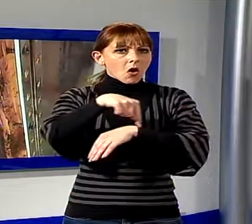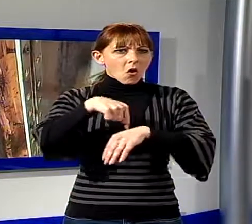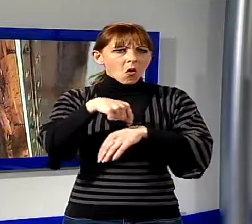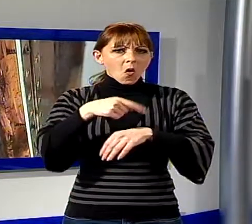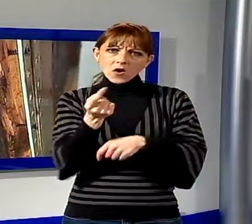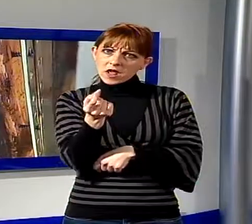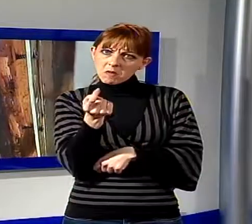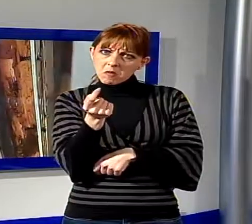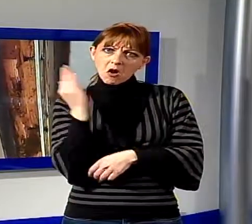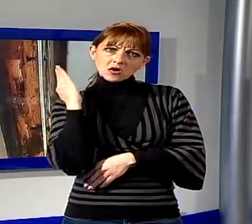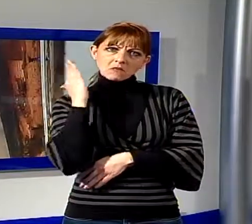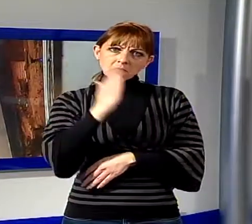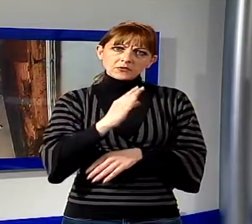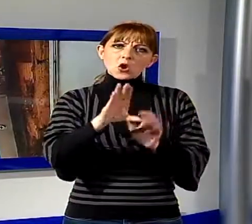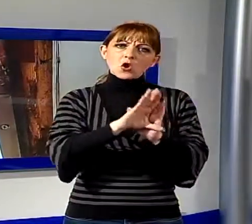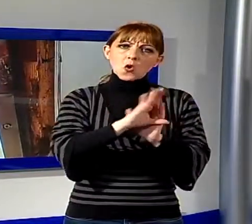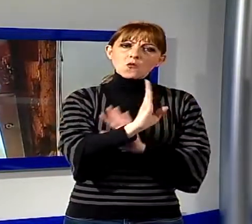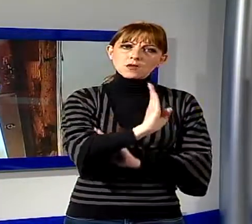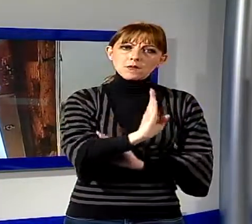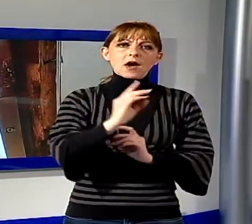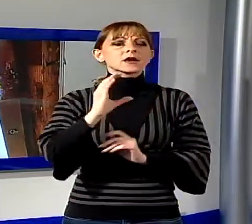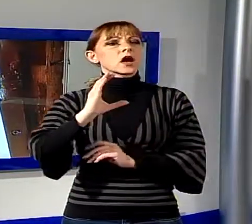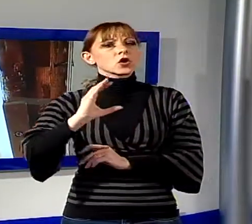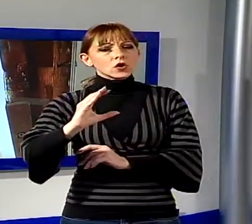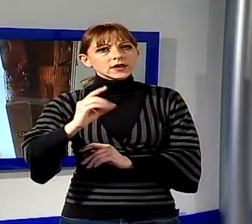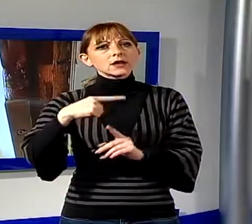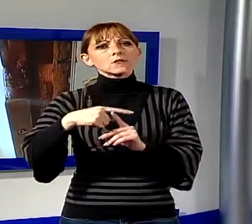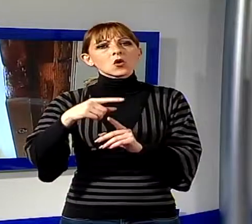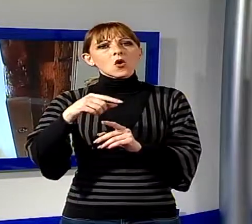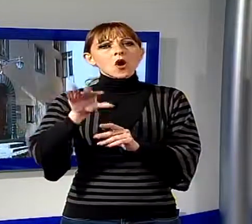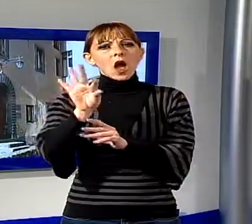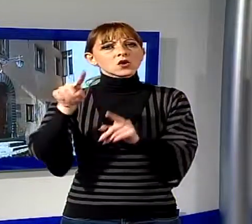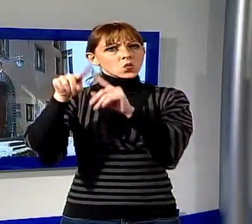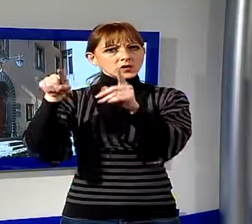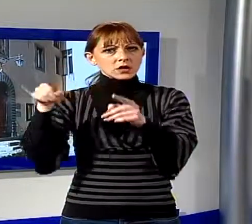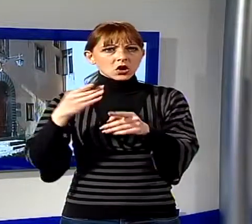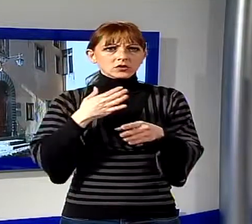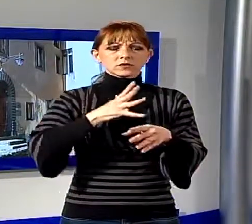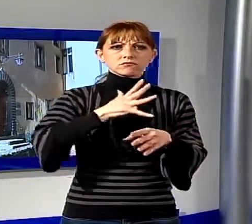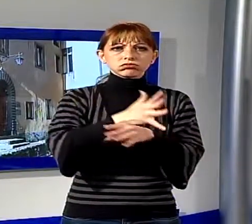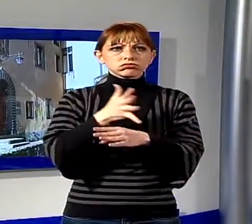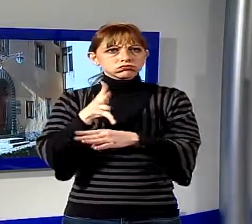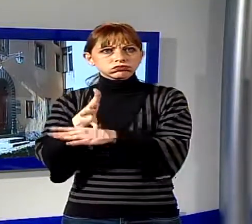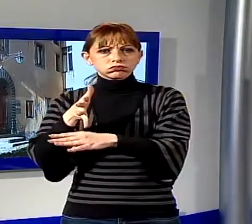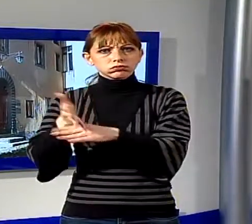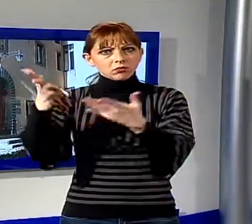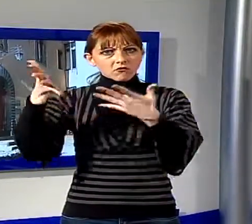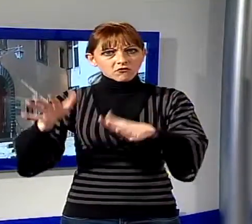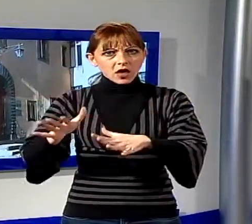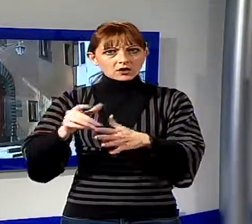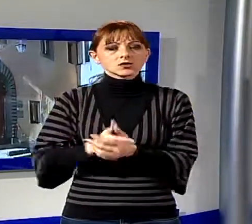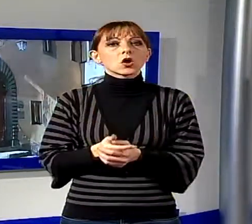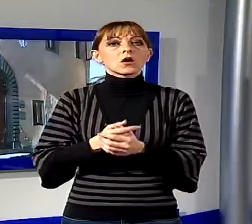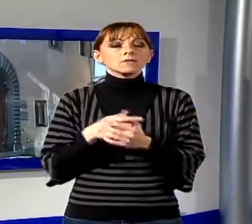e Coreglia, ma anche alcuni esercizi commerciali. Le rapide indagini hanno permesso di accertare la presenza nella